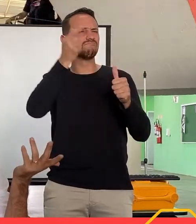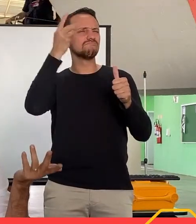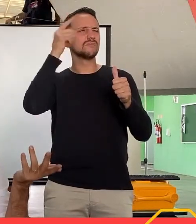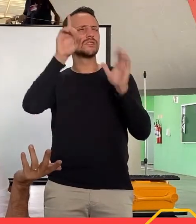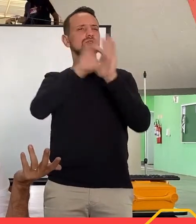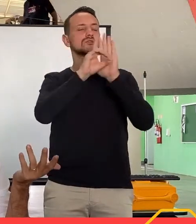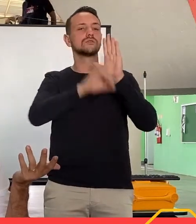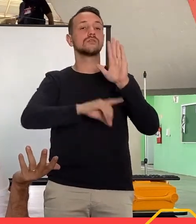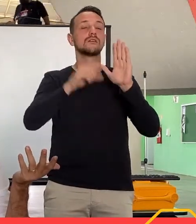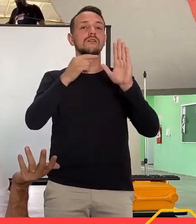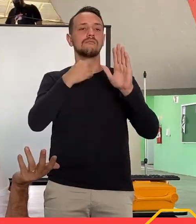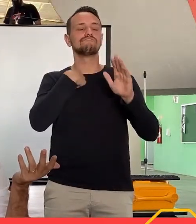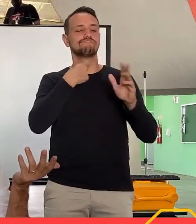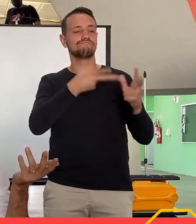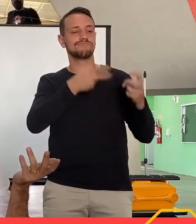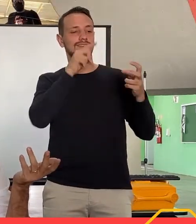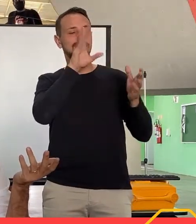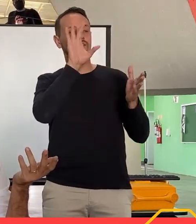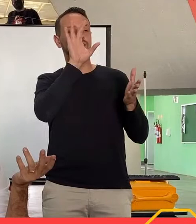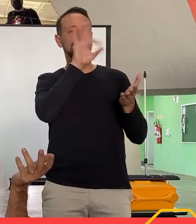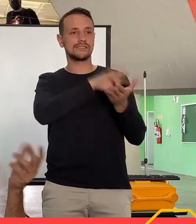reconhecidos pelo Estado Nacional.